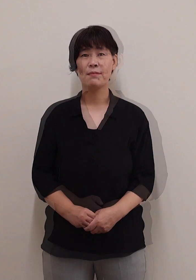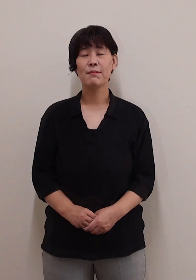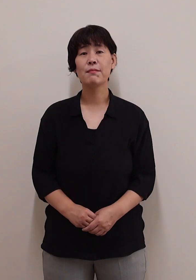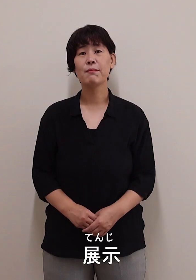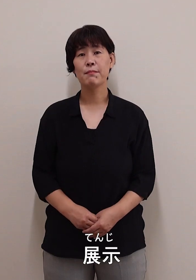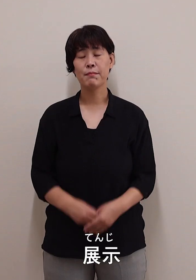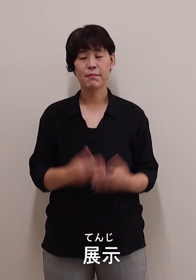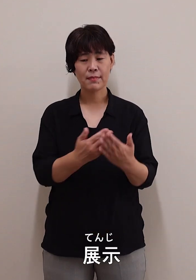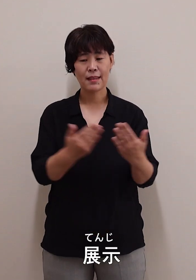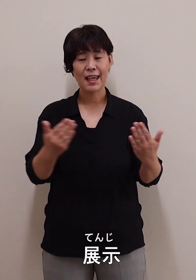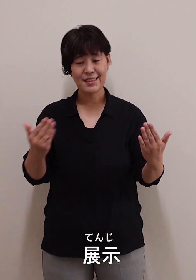展示。